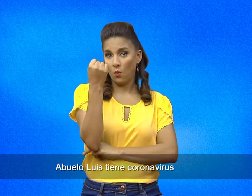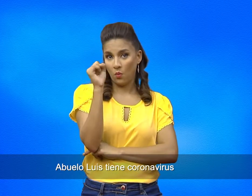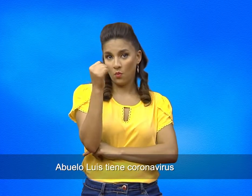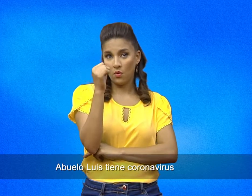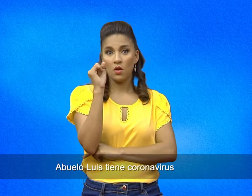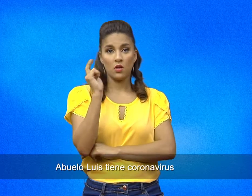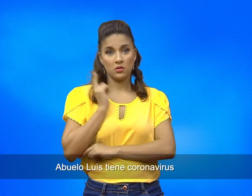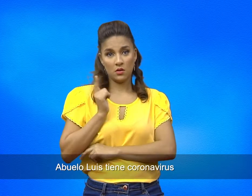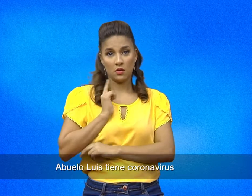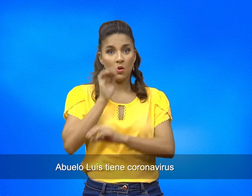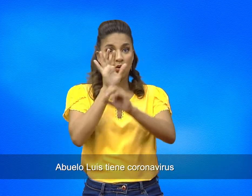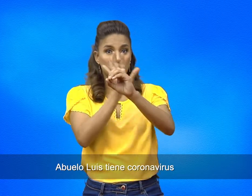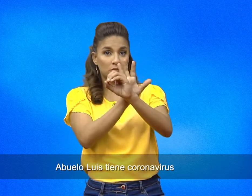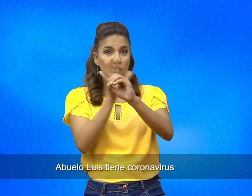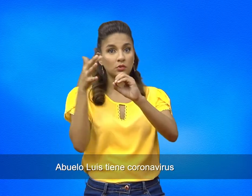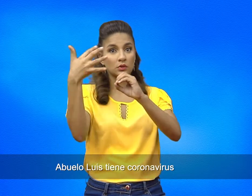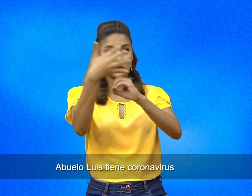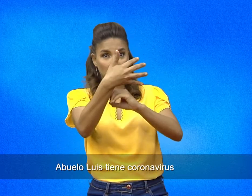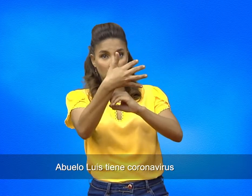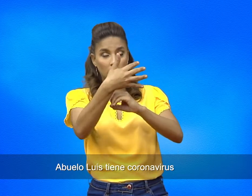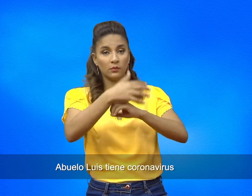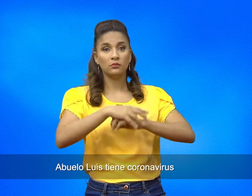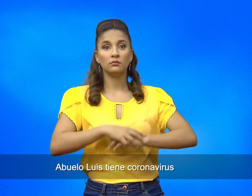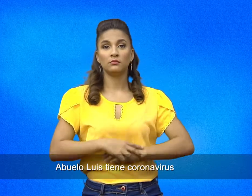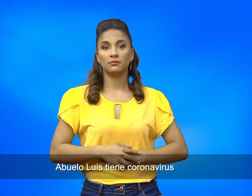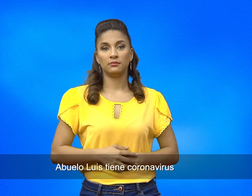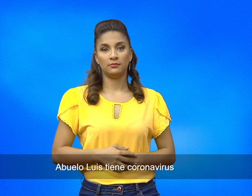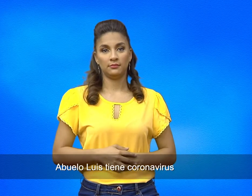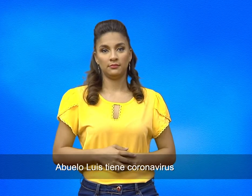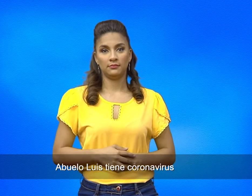louis tiene coronavirus